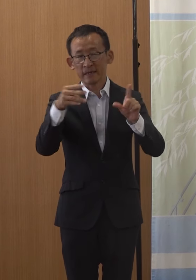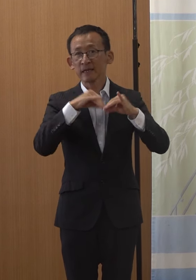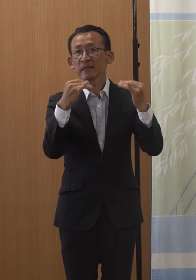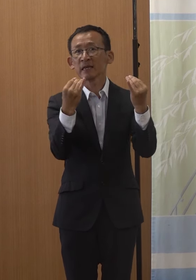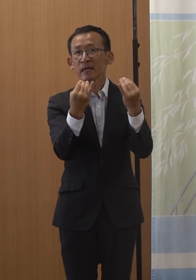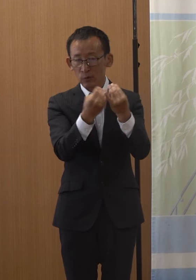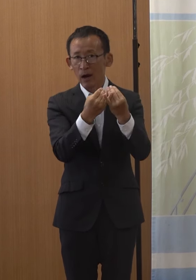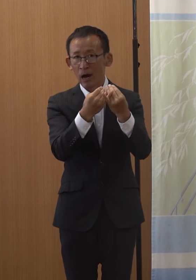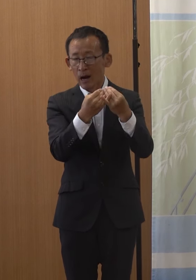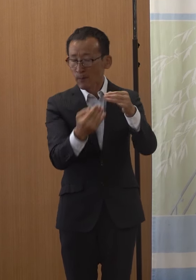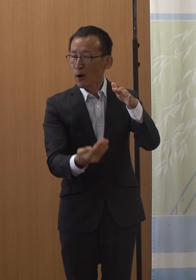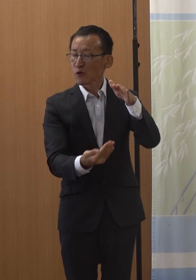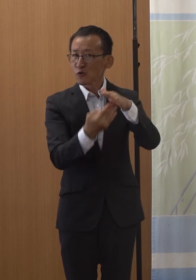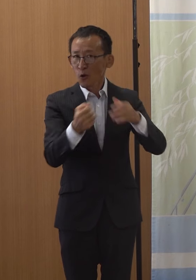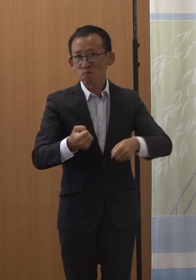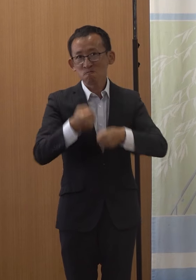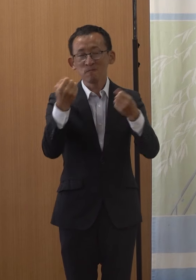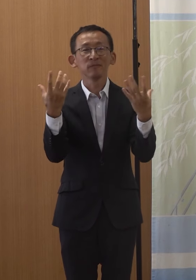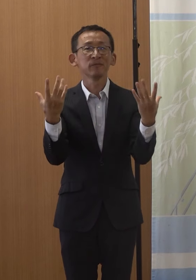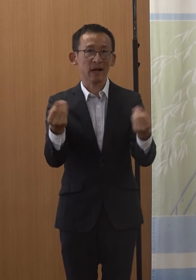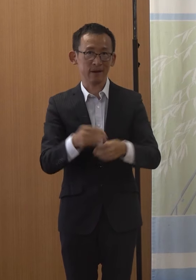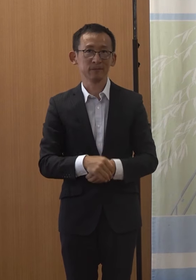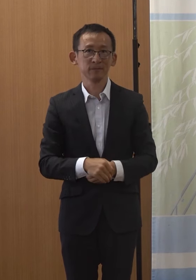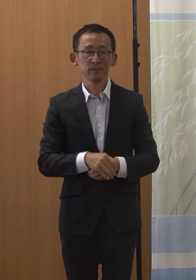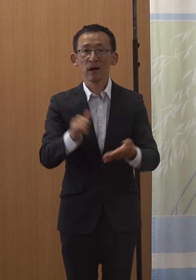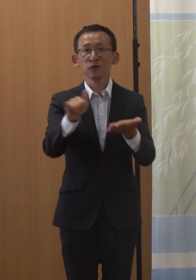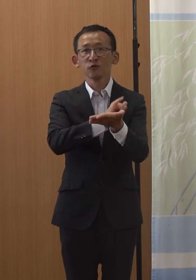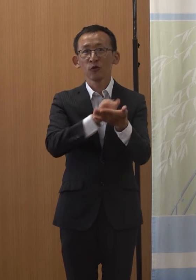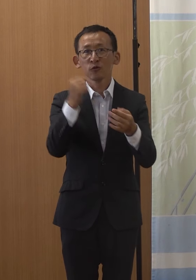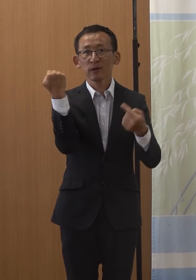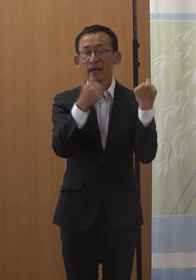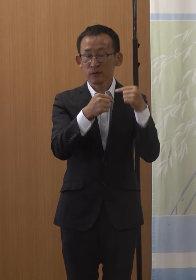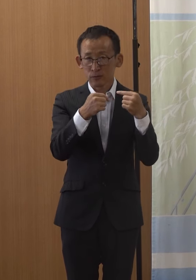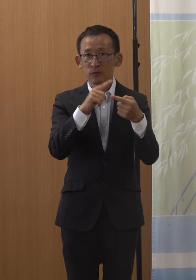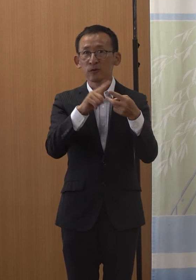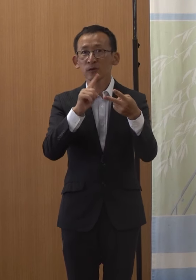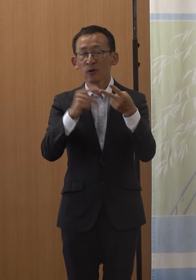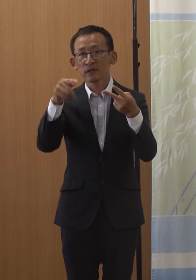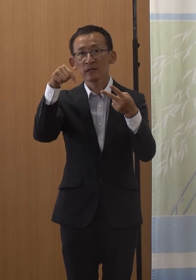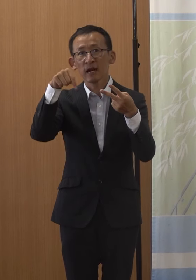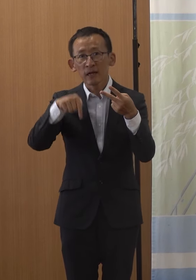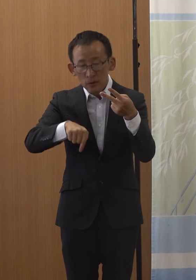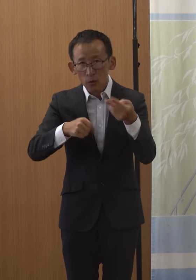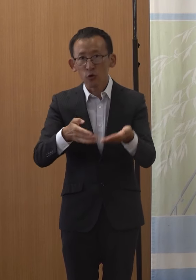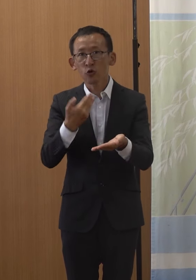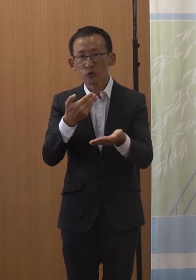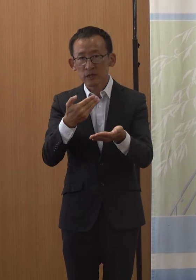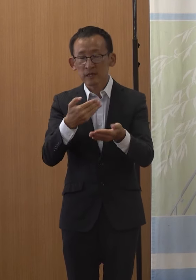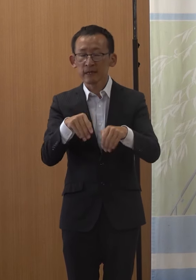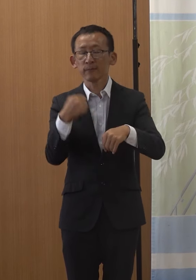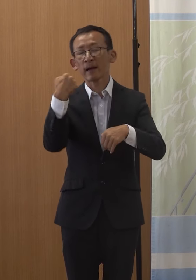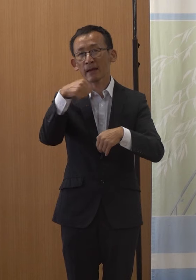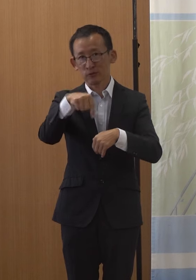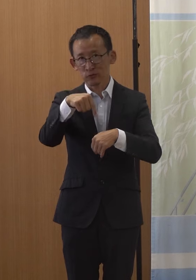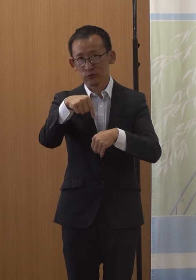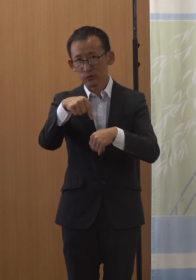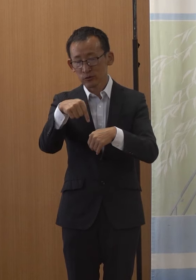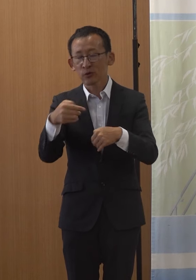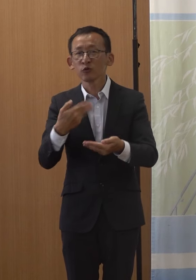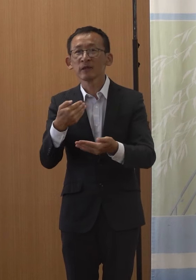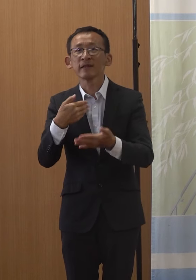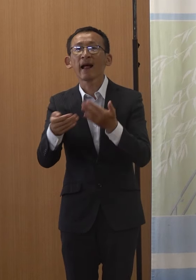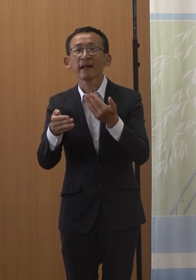グランプリチームにはニューヨーク研修と市内料亭での調理技術指導と食事体験が贈られます。